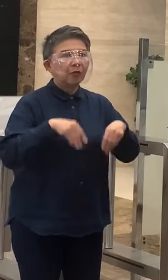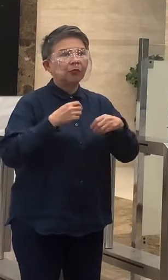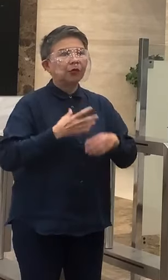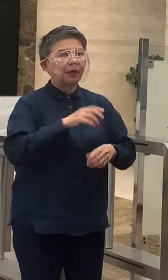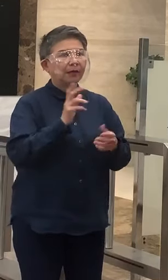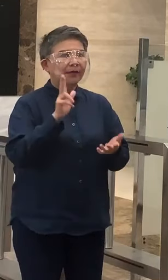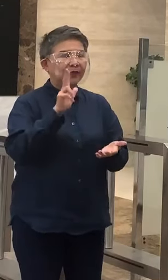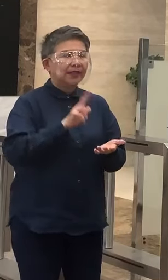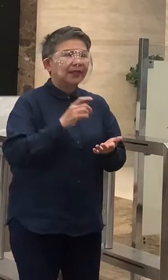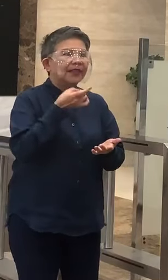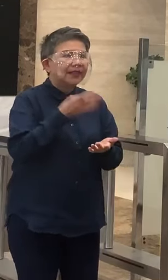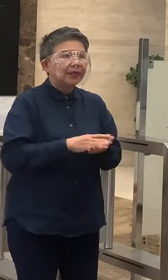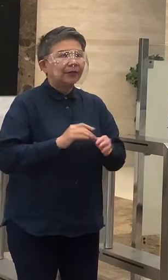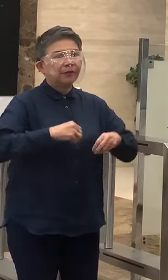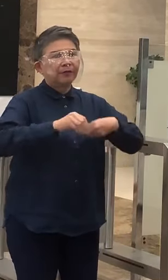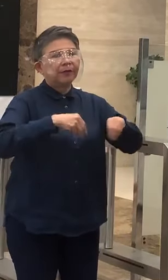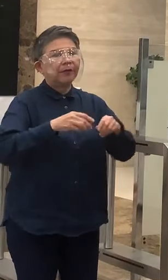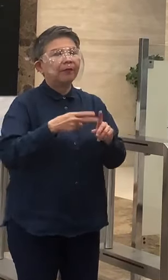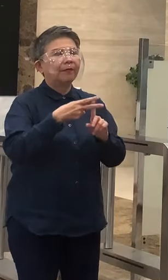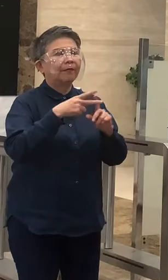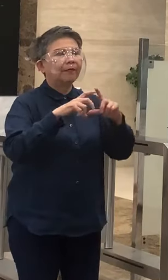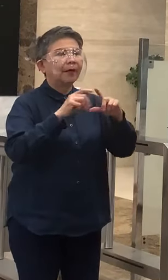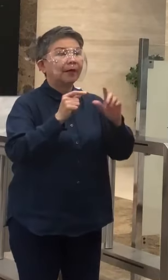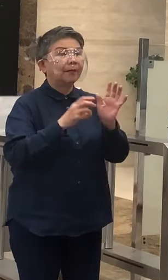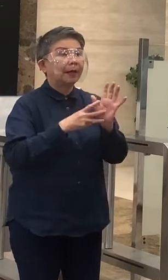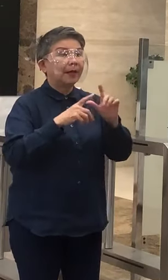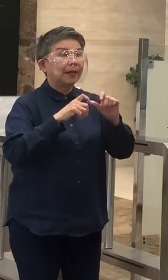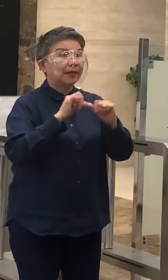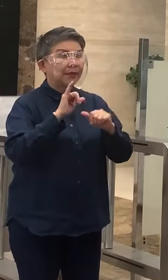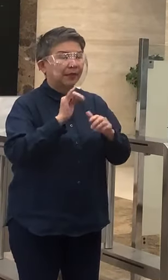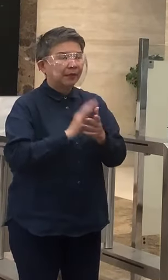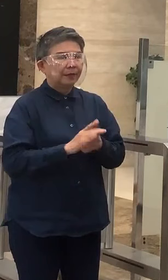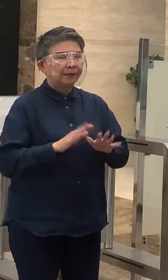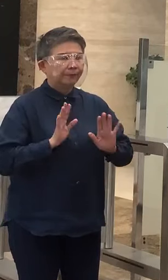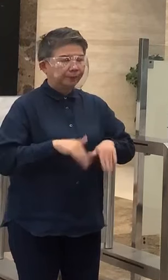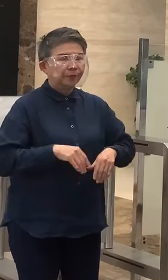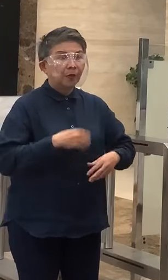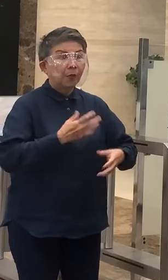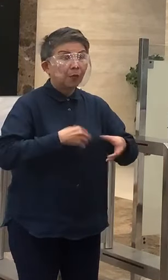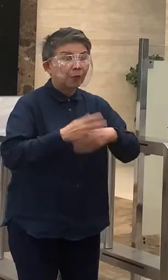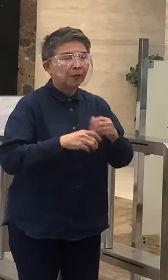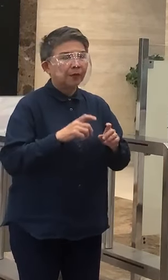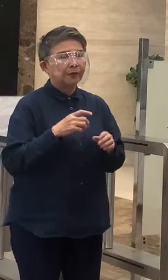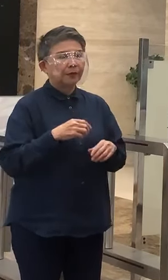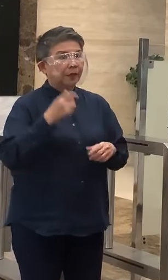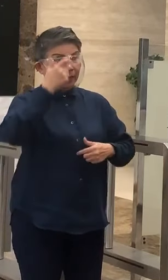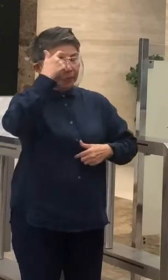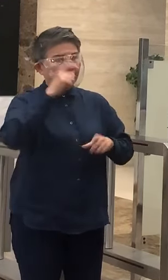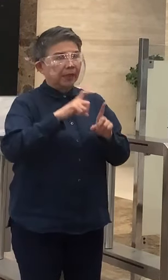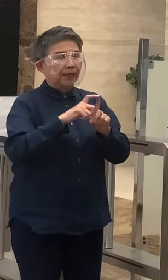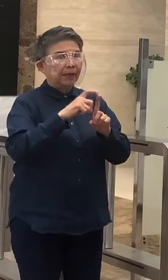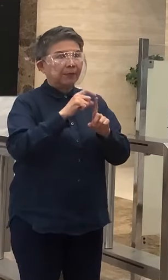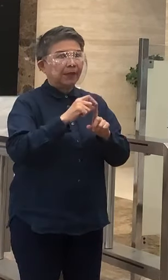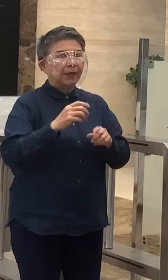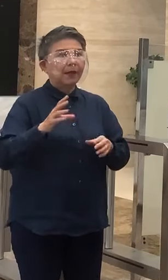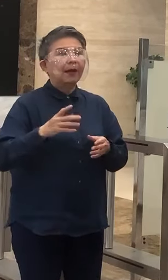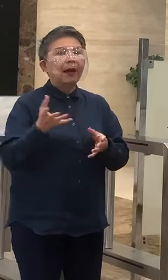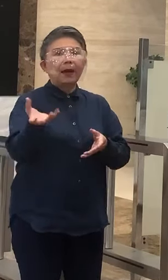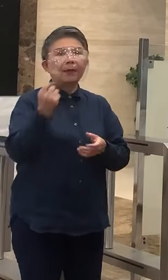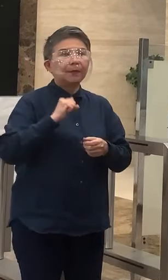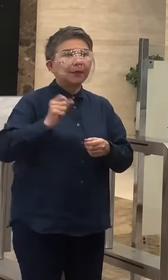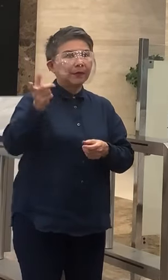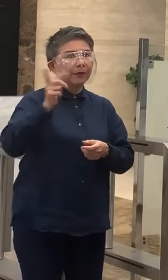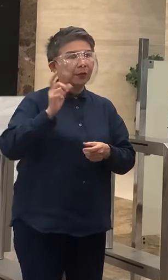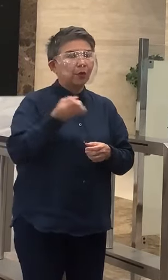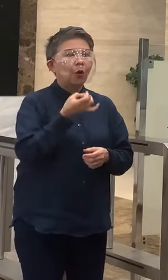Farmasi dalam prosesnya dipilih mendatangkan pengobatan